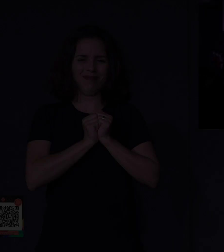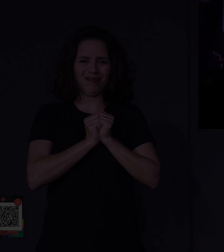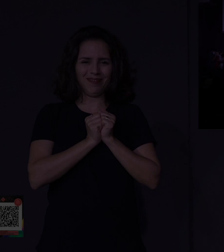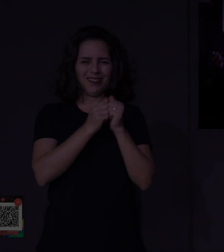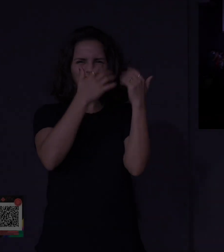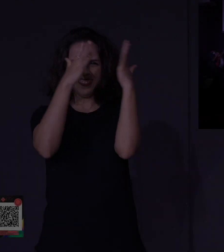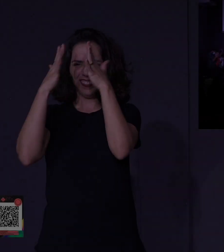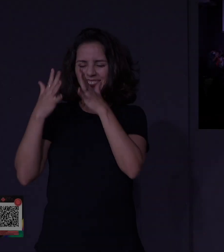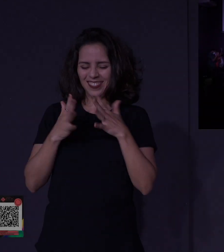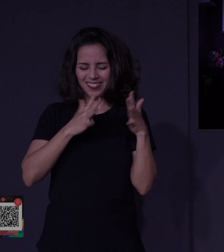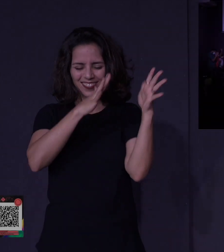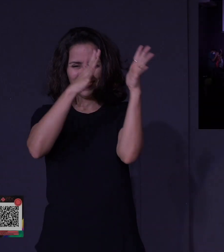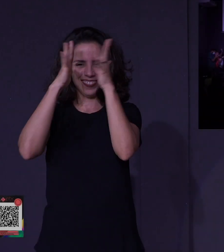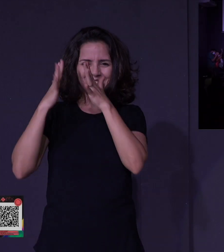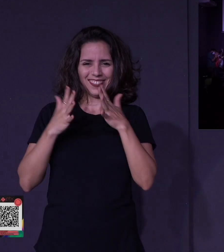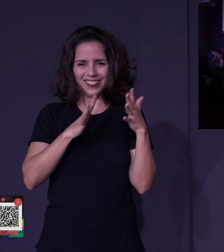Senhor,